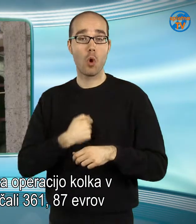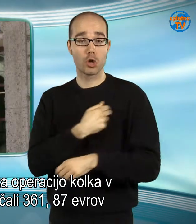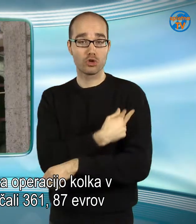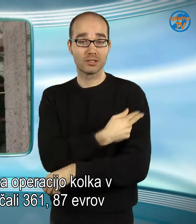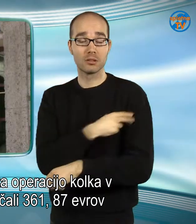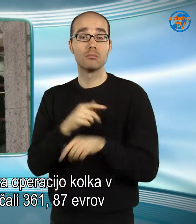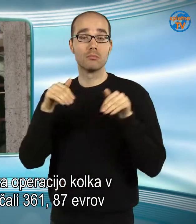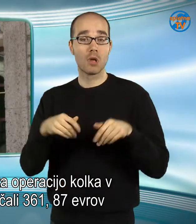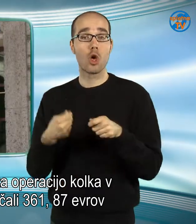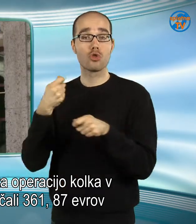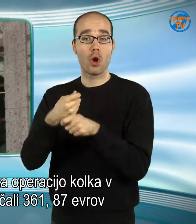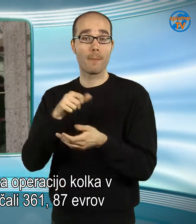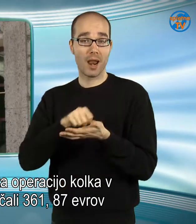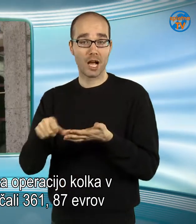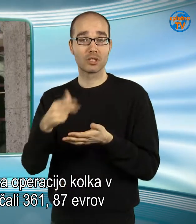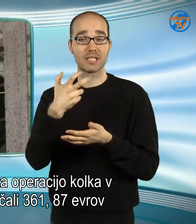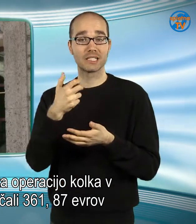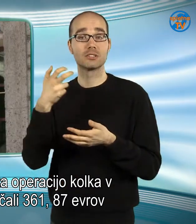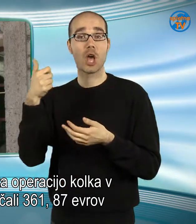bolnišnici doplačali